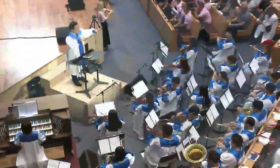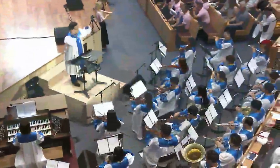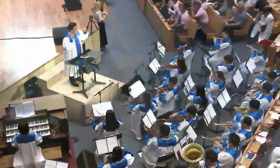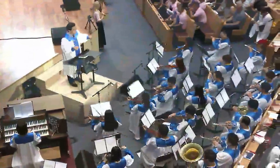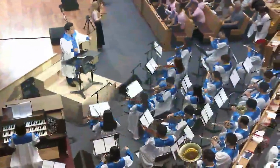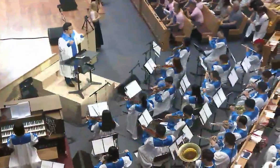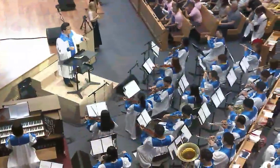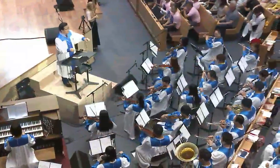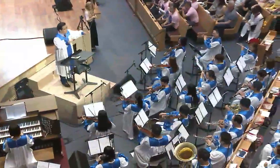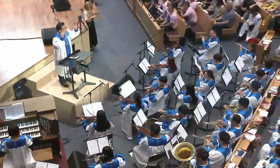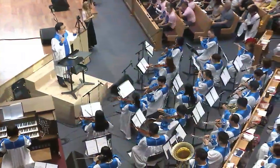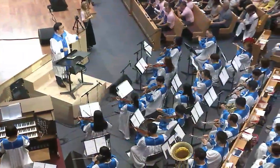아멘.